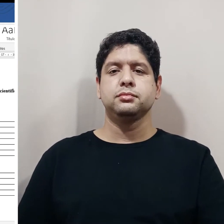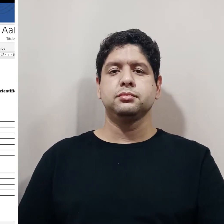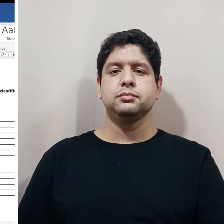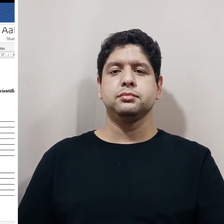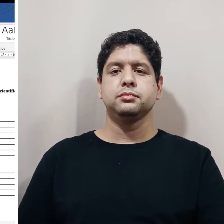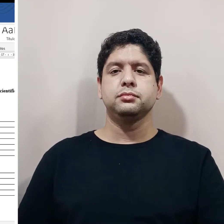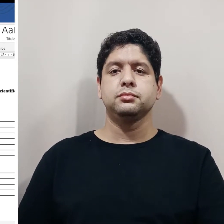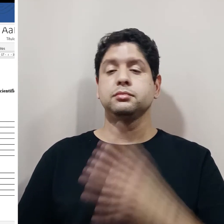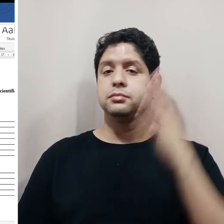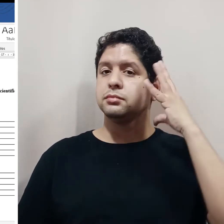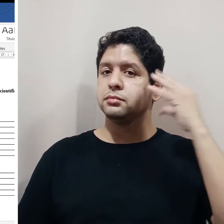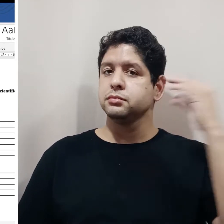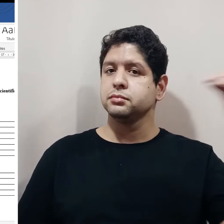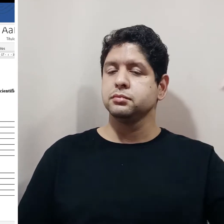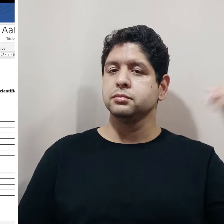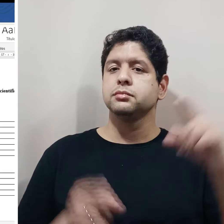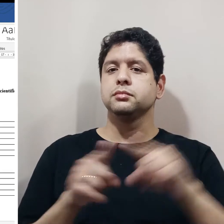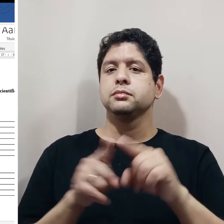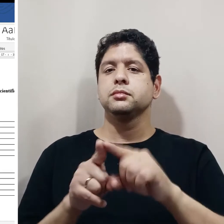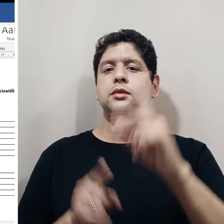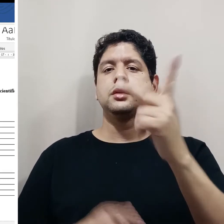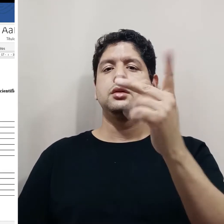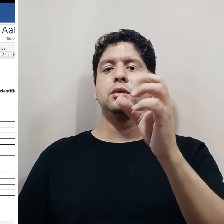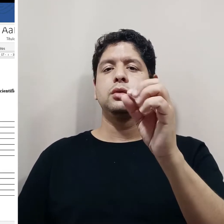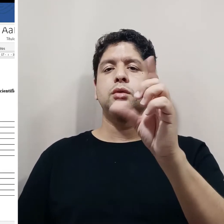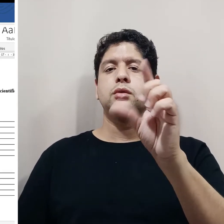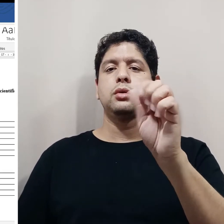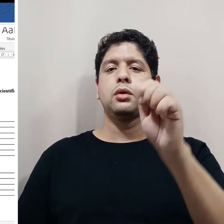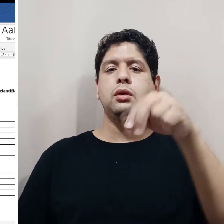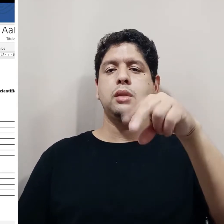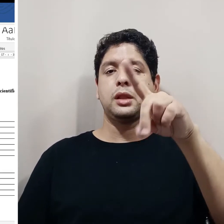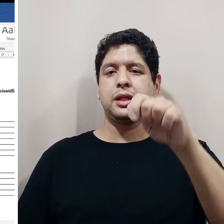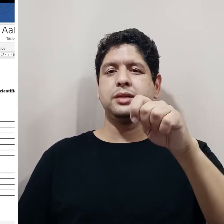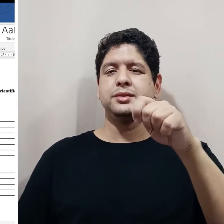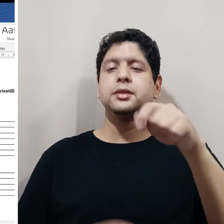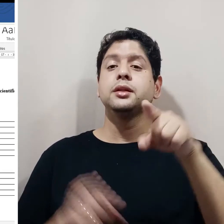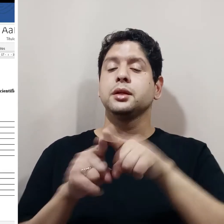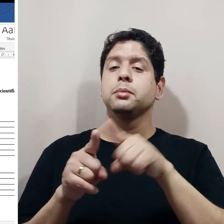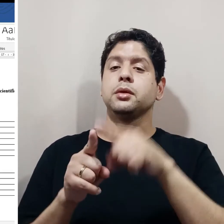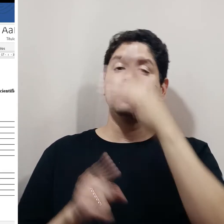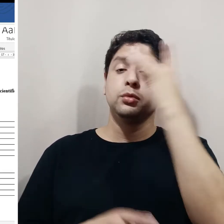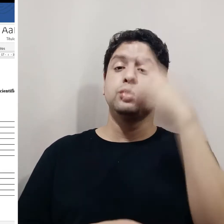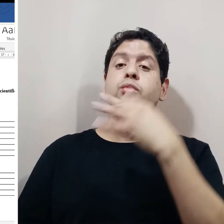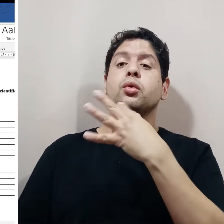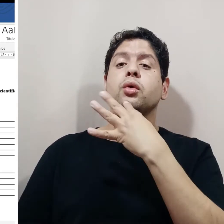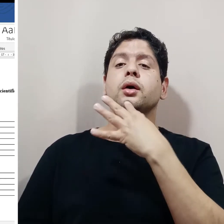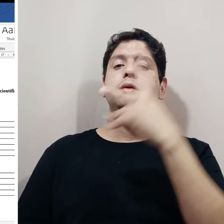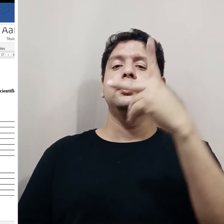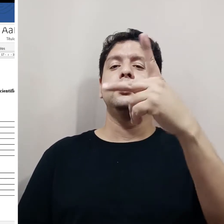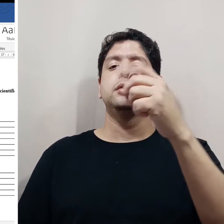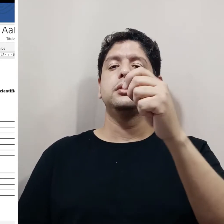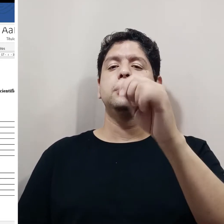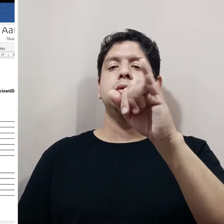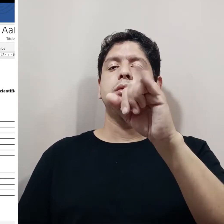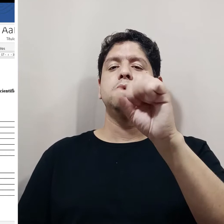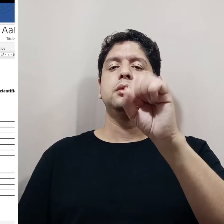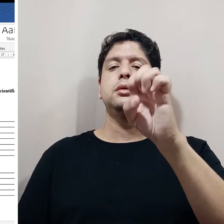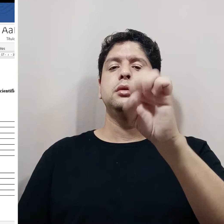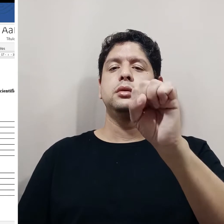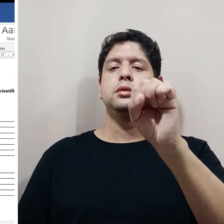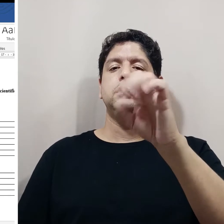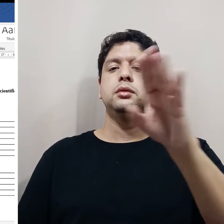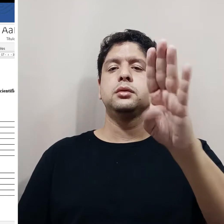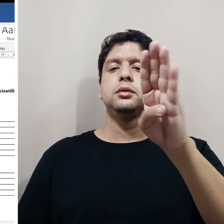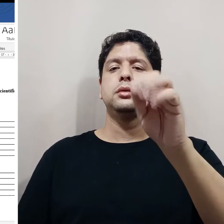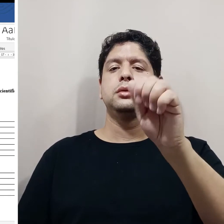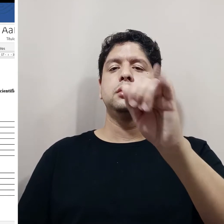Inglaterra, França, Holanda,